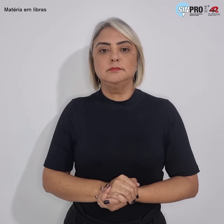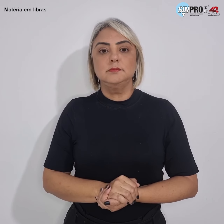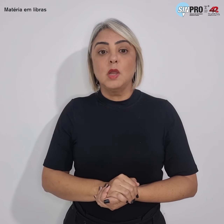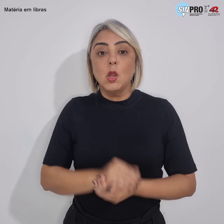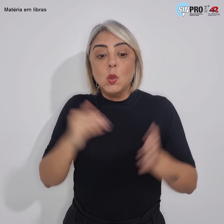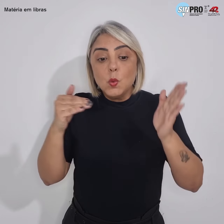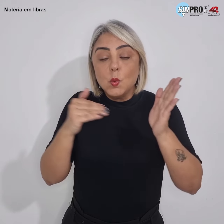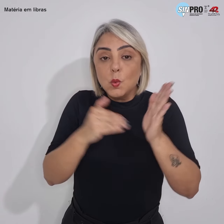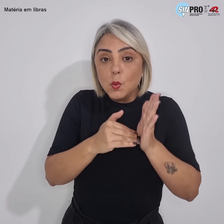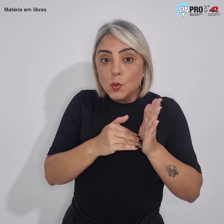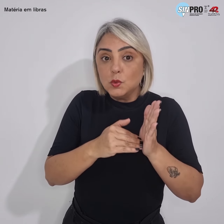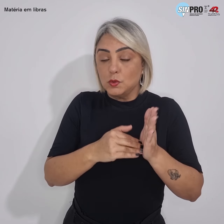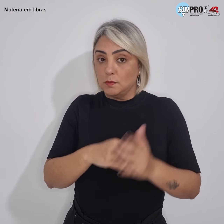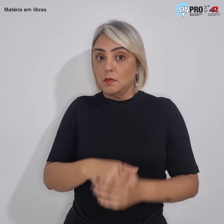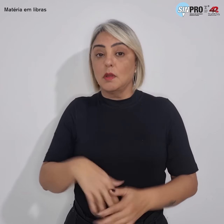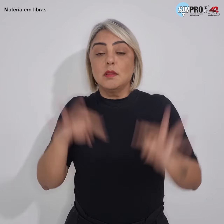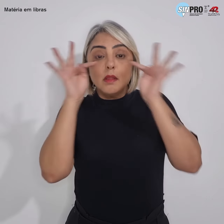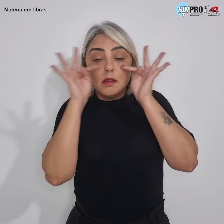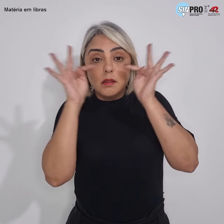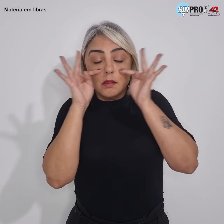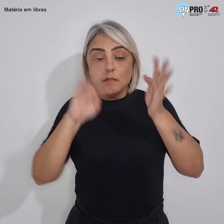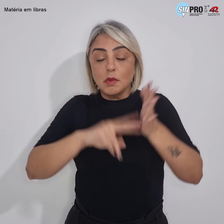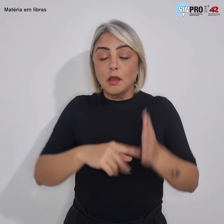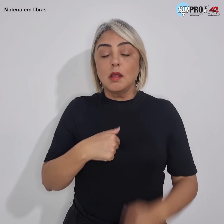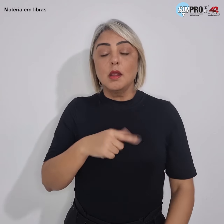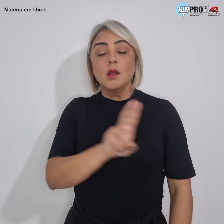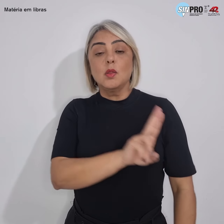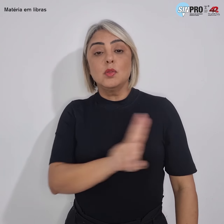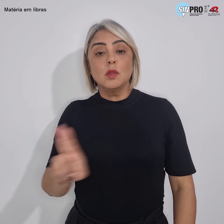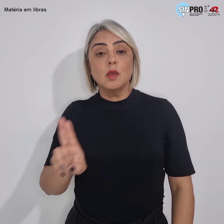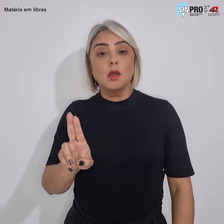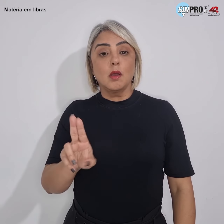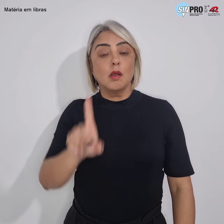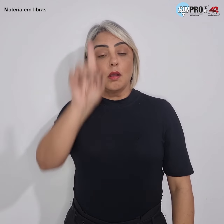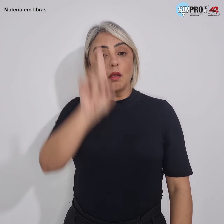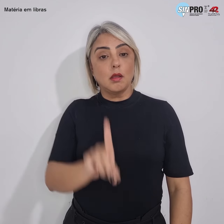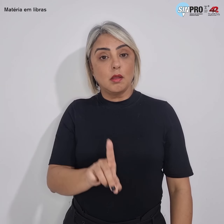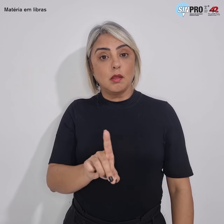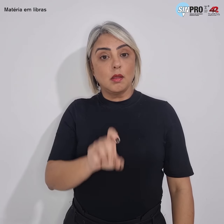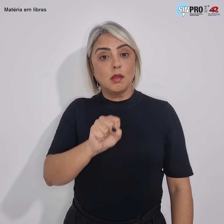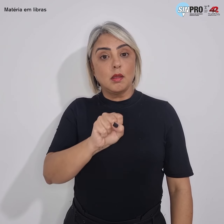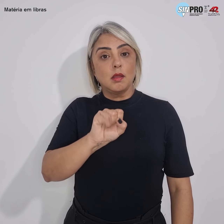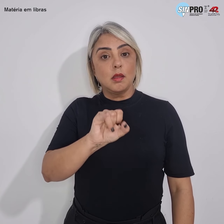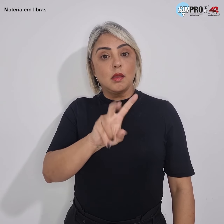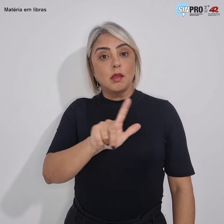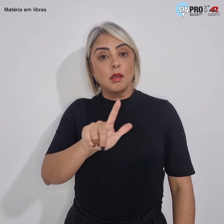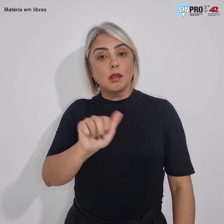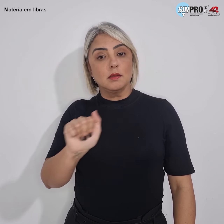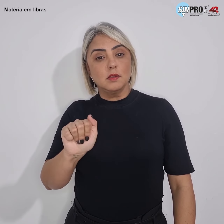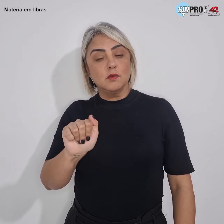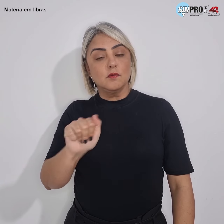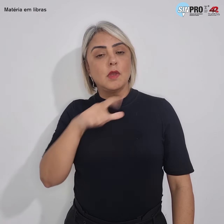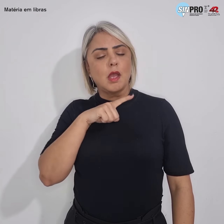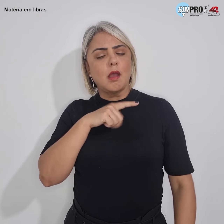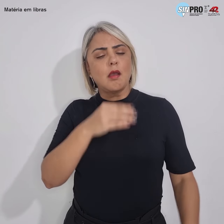No último relatado ao SimproDF, constava o nome da dirigente Silvia Canabrava. O